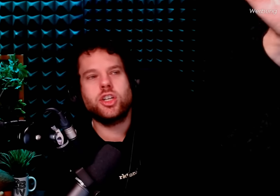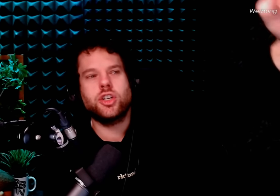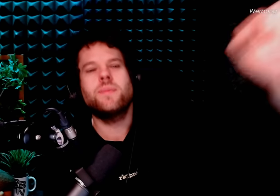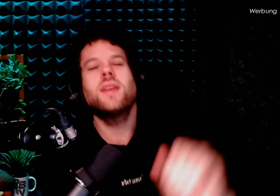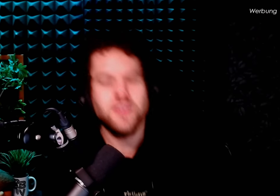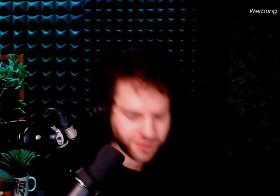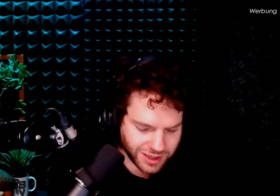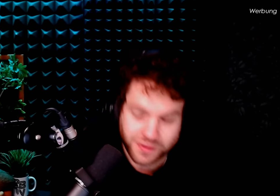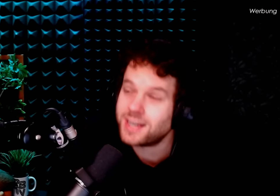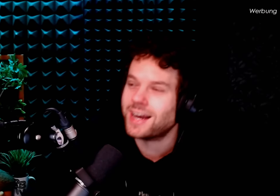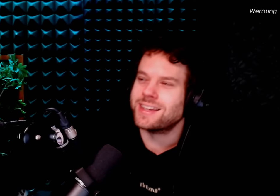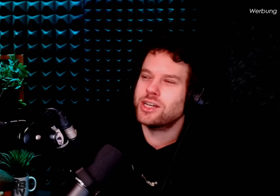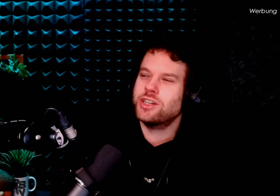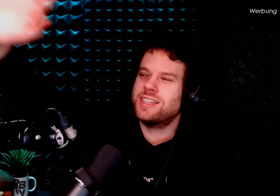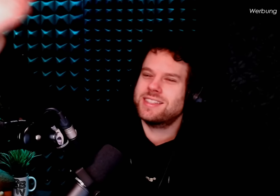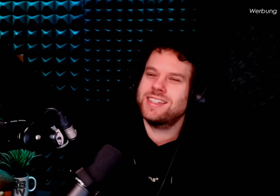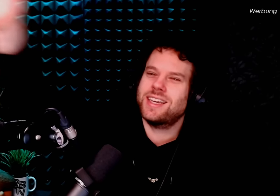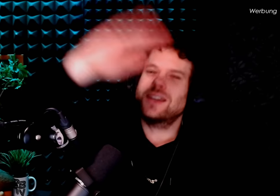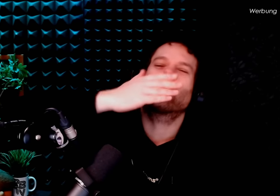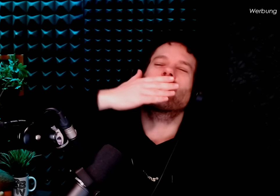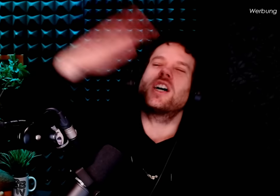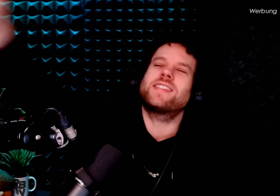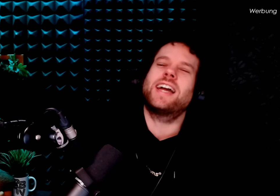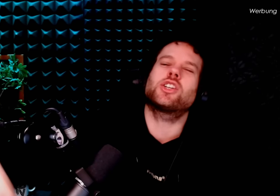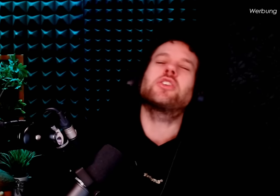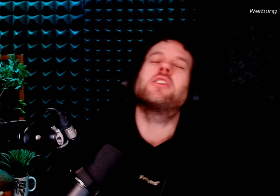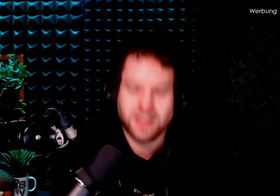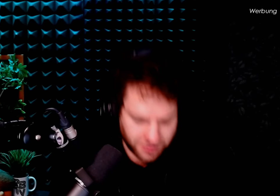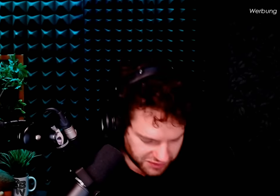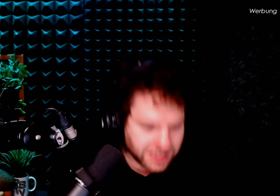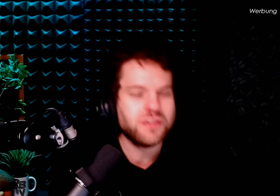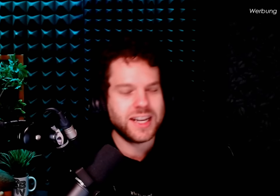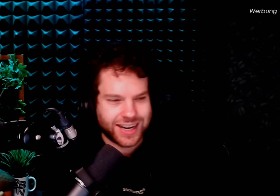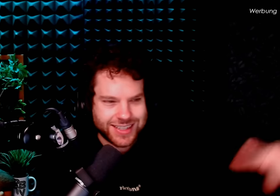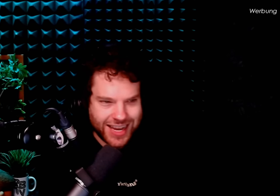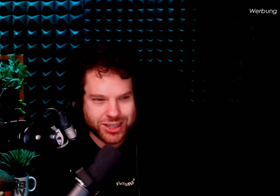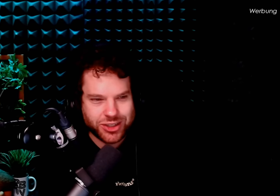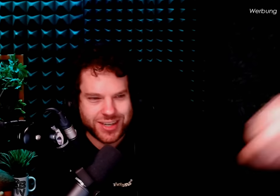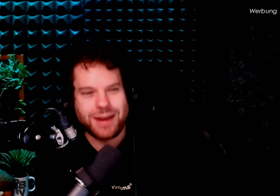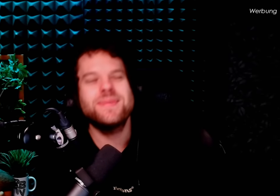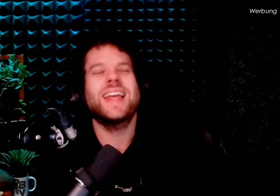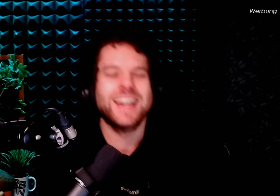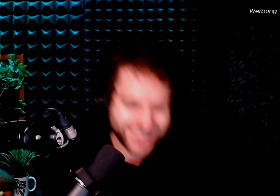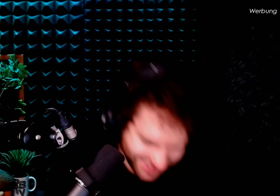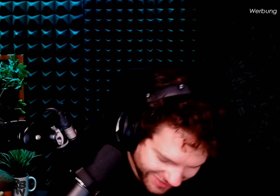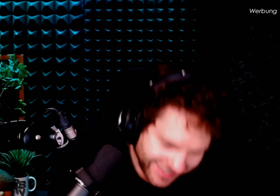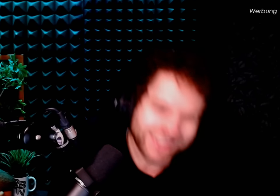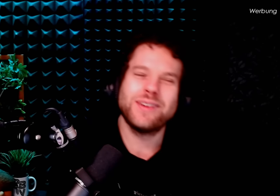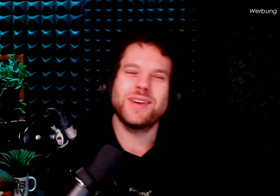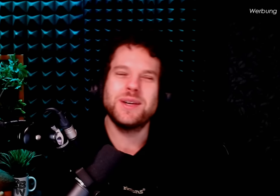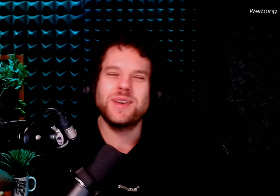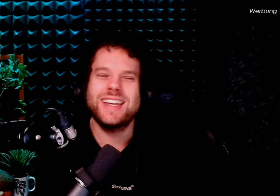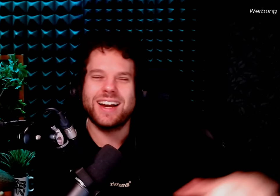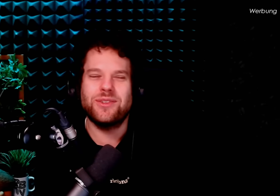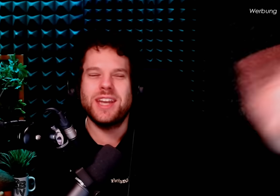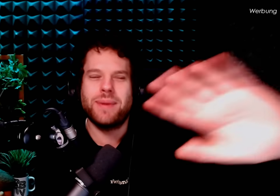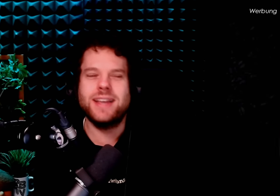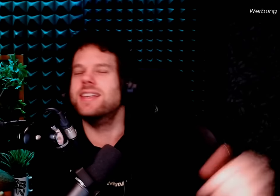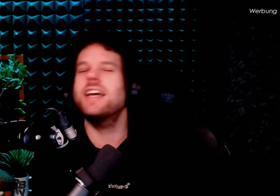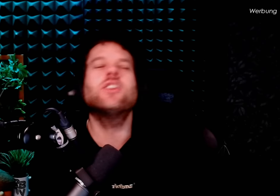Dankeschön. Vielen, vielen Dank. Dankeschön. Setzen Sie sich hin. Dankeschön. Vielen, vielen Dank. Dankeschön. Ja, Dankeschön. Vielen, vielen Dank. Wunderbar. Ist gar